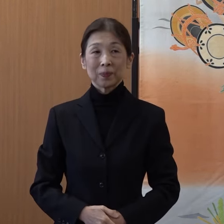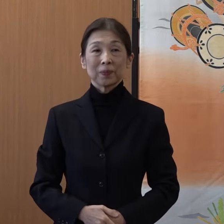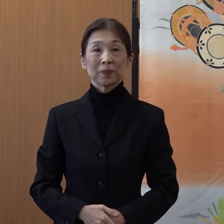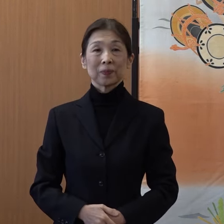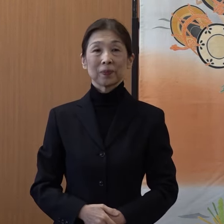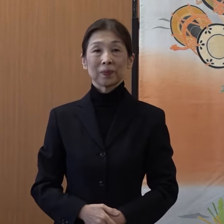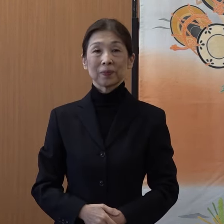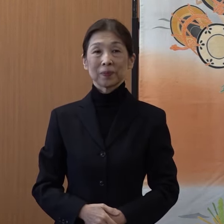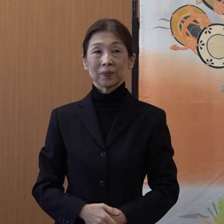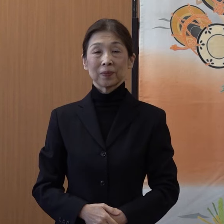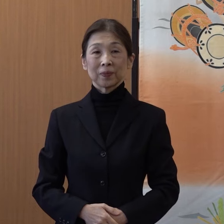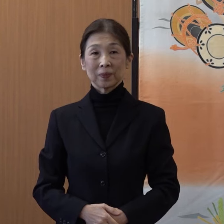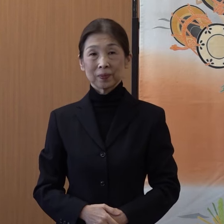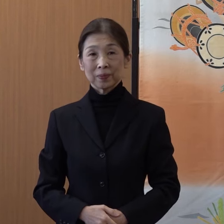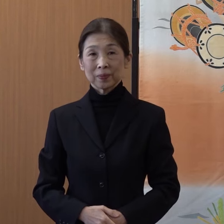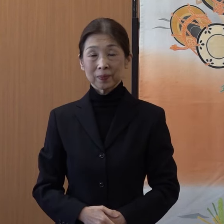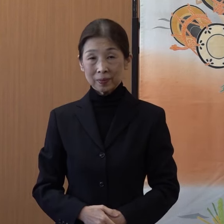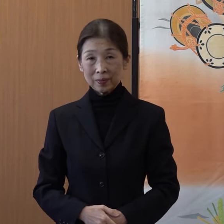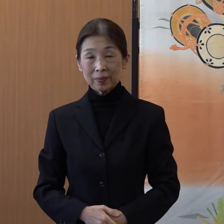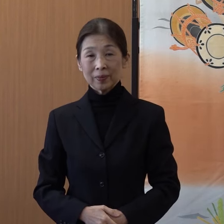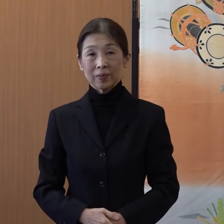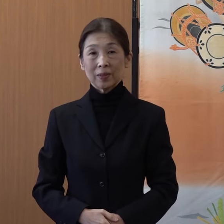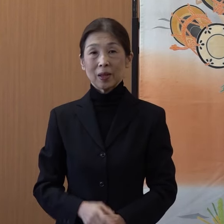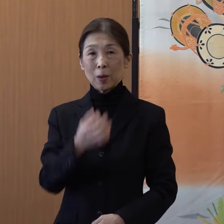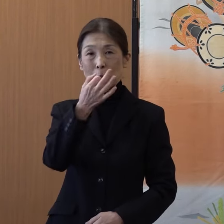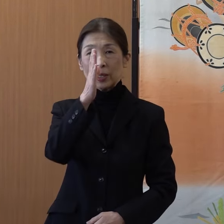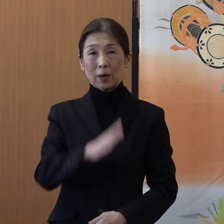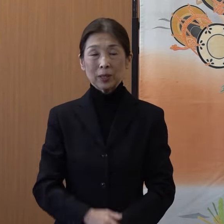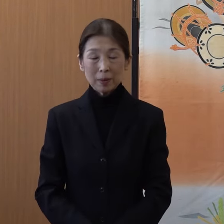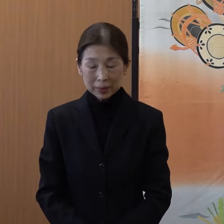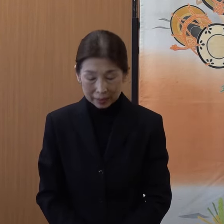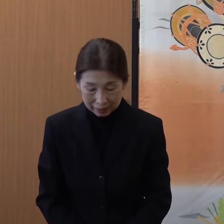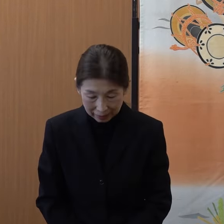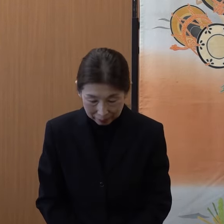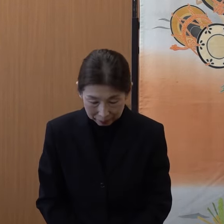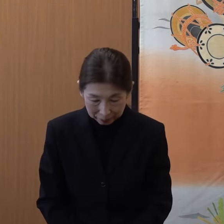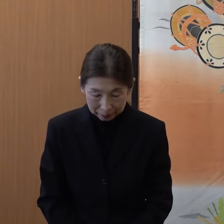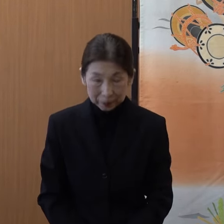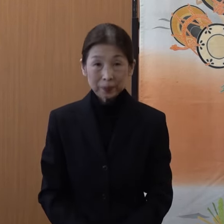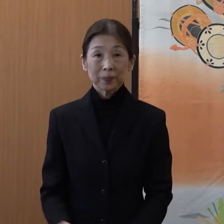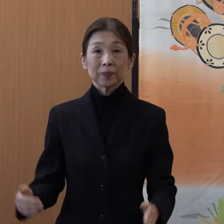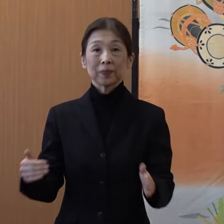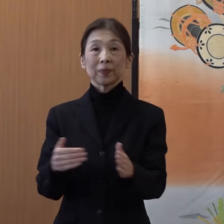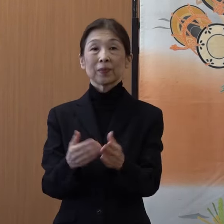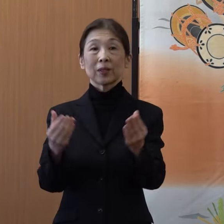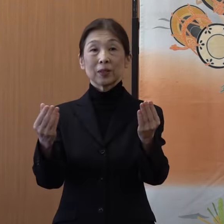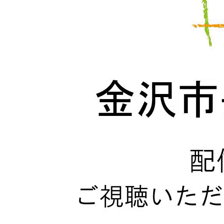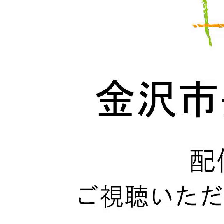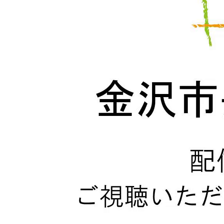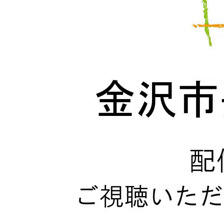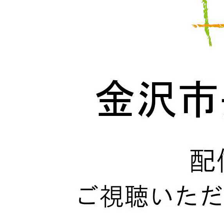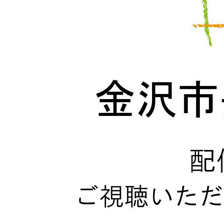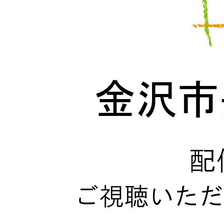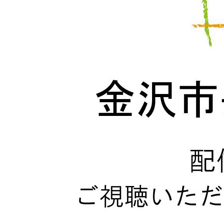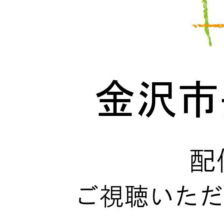再起動して復活しましたので、はい、申し訳ございませんでした。では、以上で終了します。どうもありがとうございました。